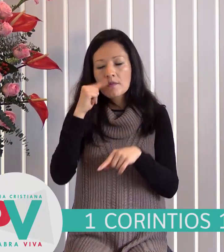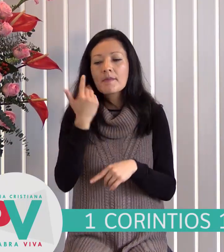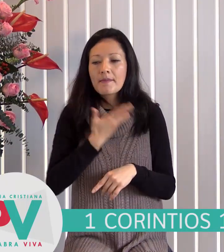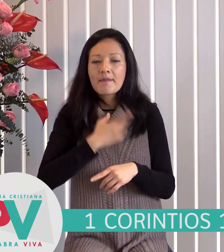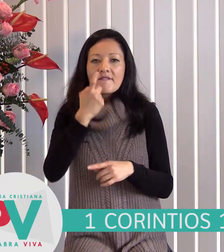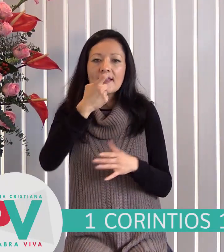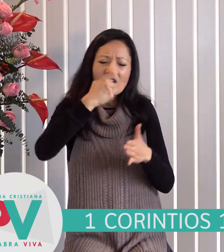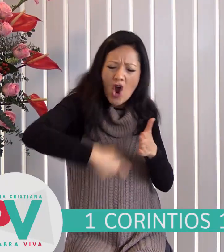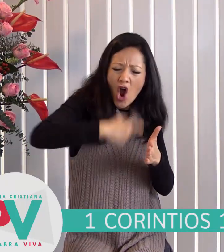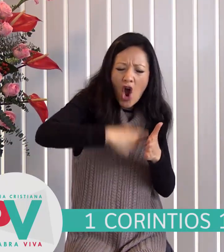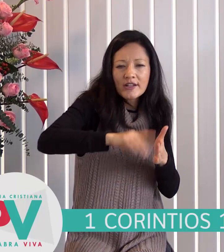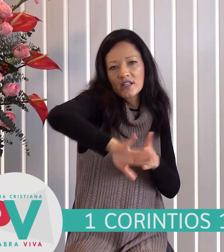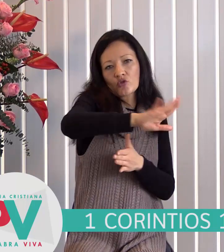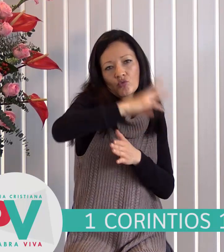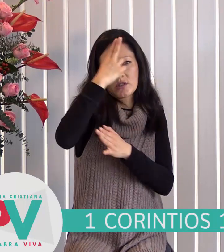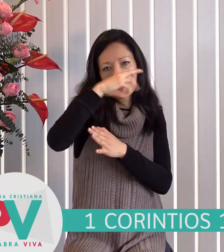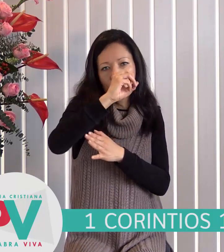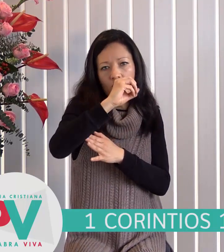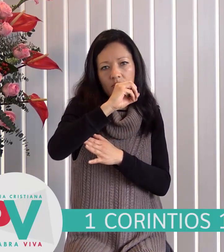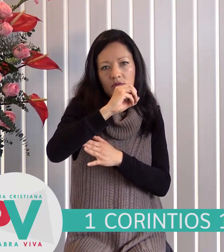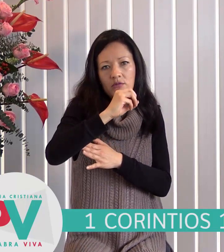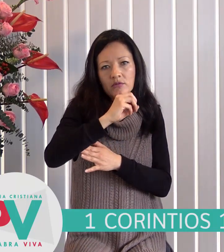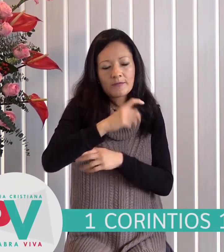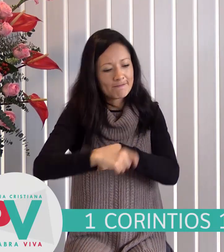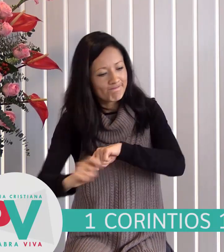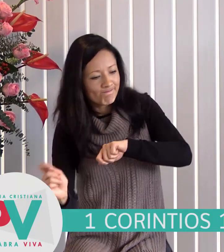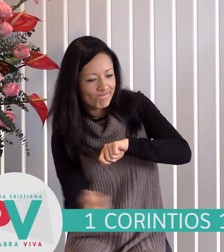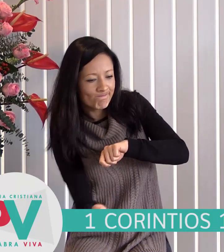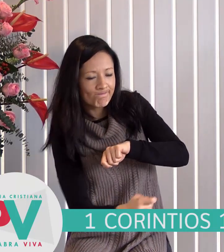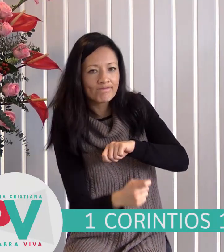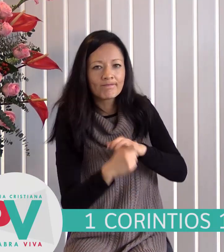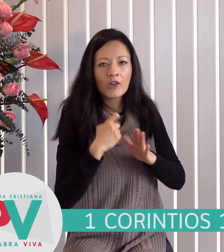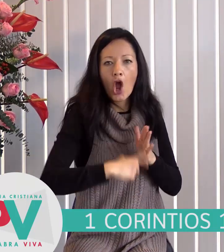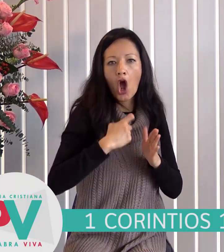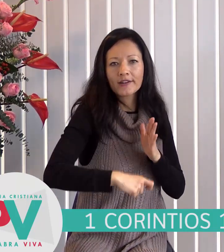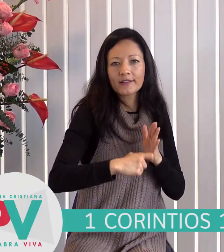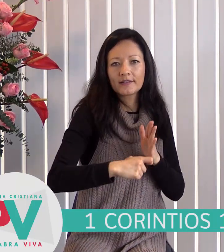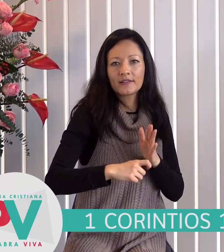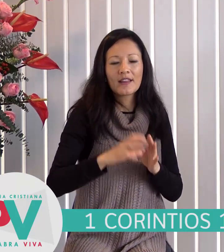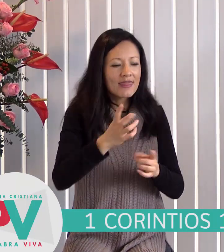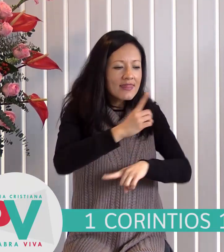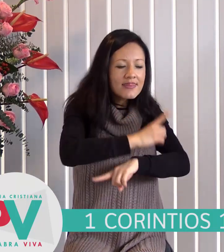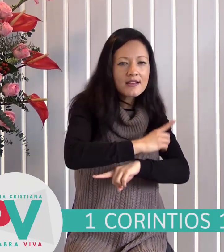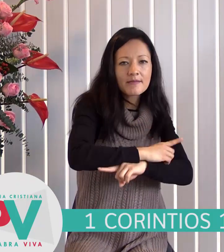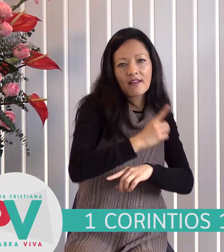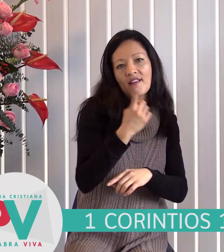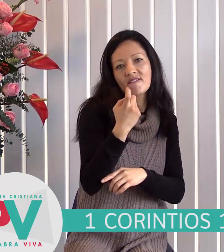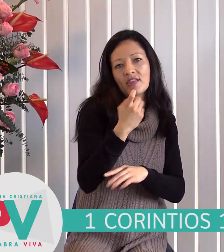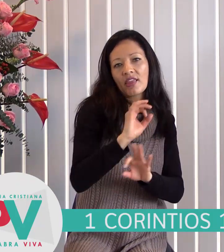corrigen, que no los ponen en cinta, que no los disciplinan.